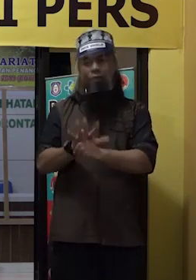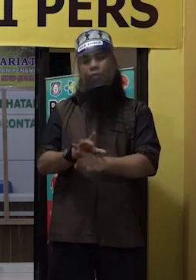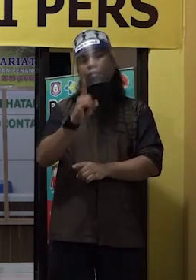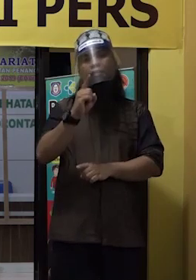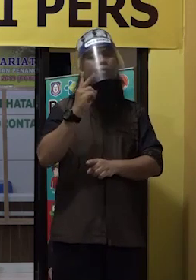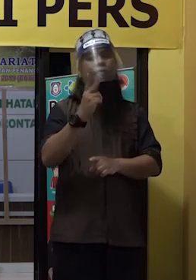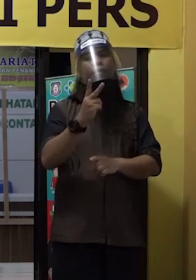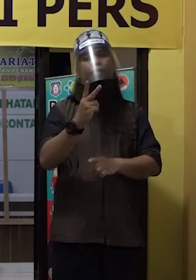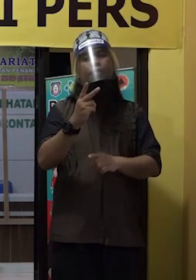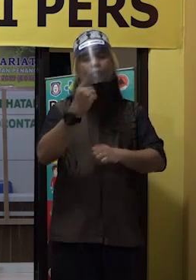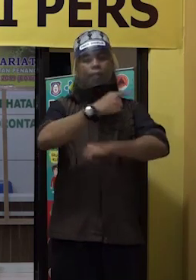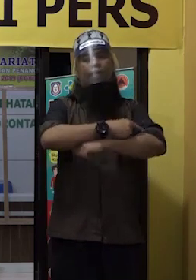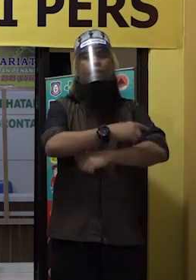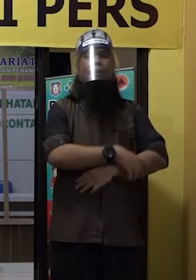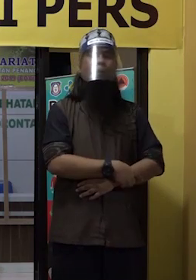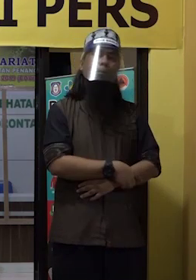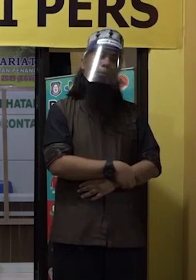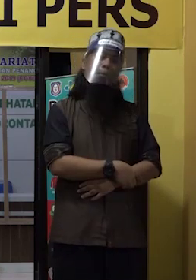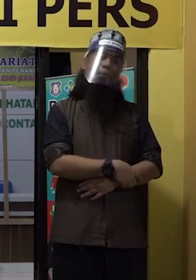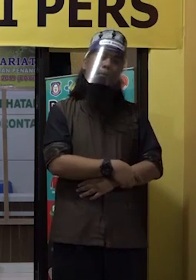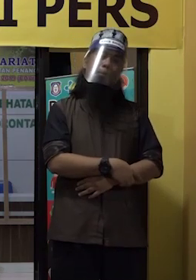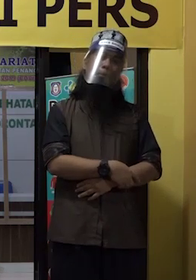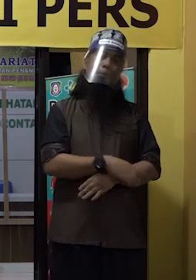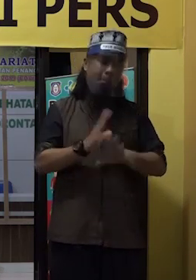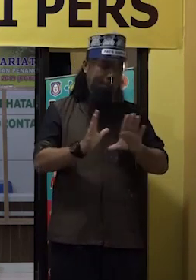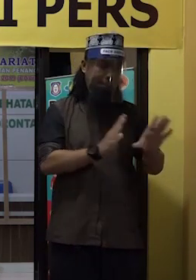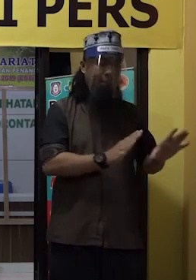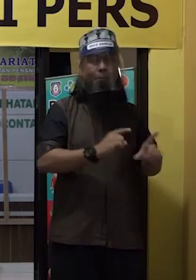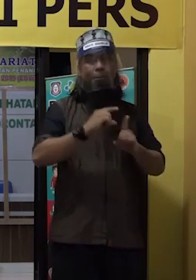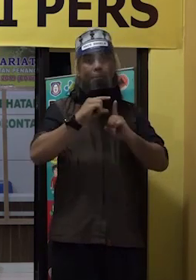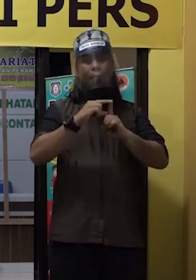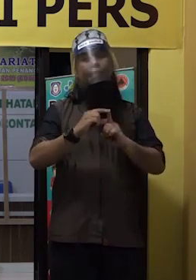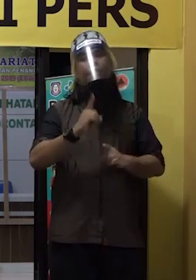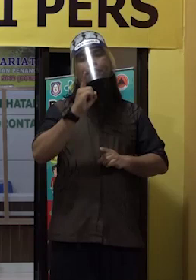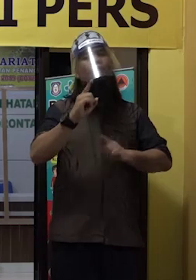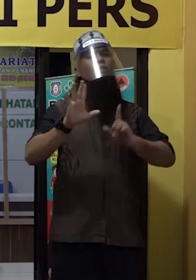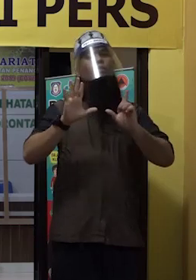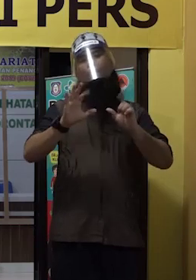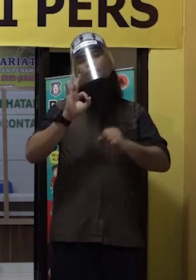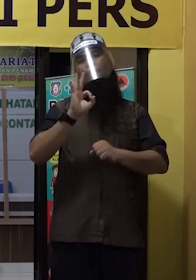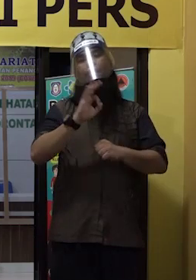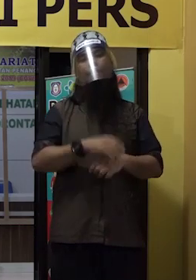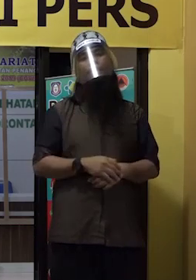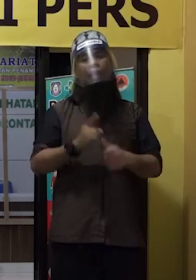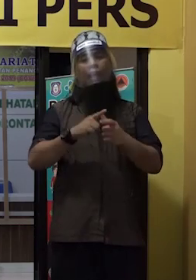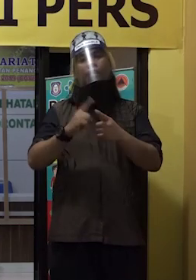hari. Yang berikutnya yang sembuh adalah pasien 173 atau